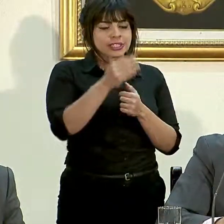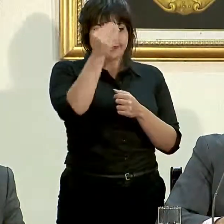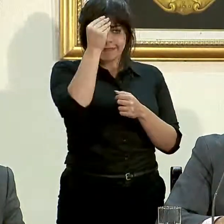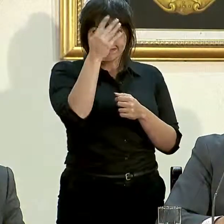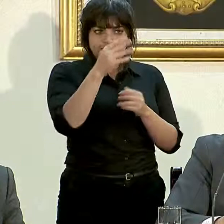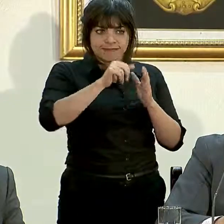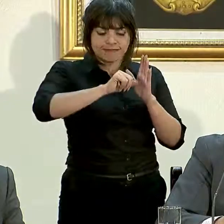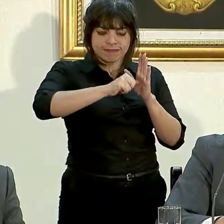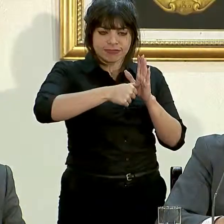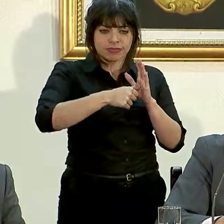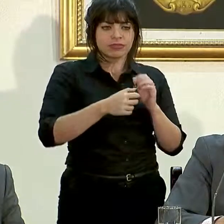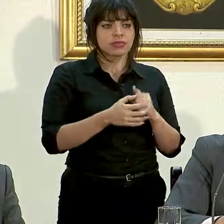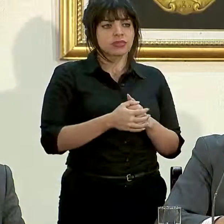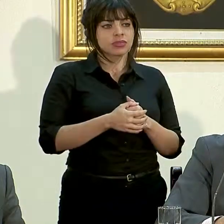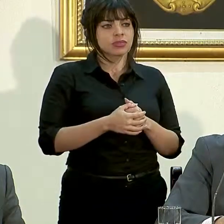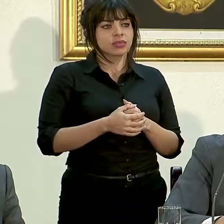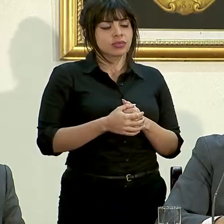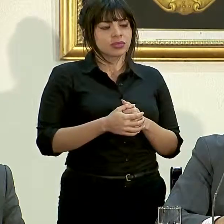señalaba que…